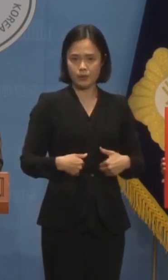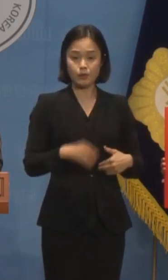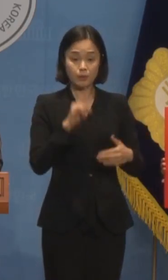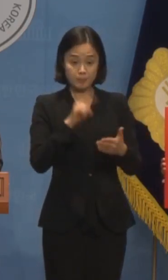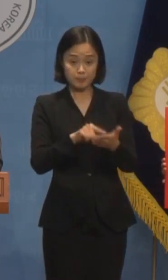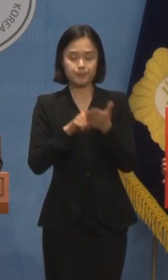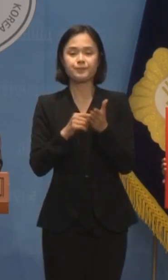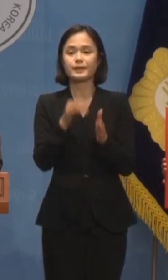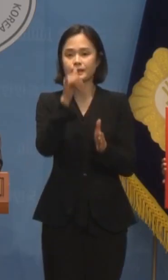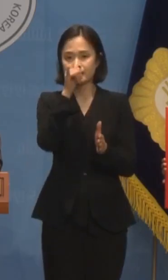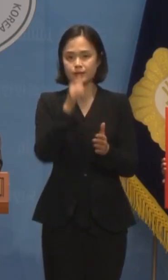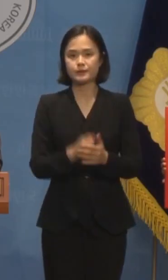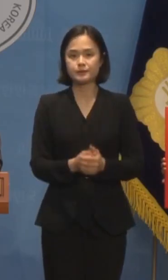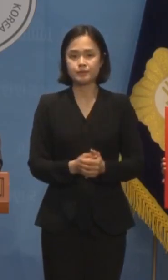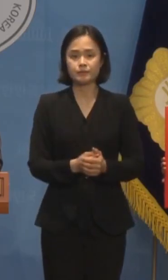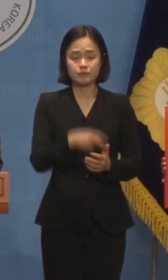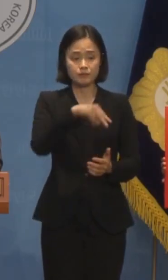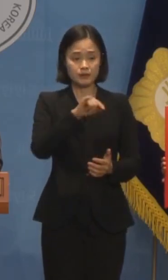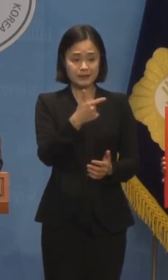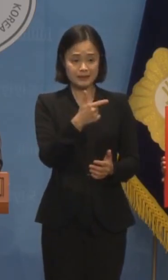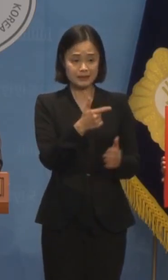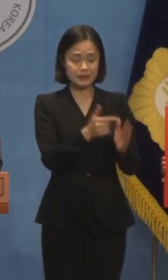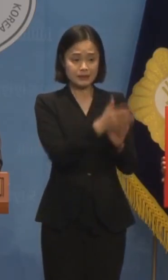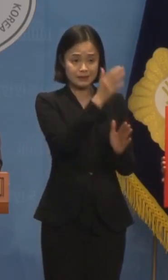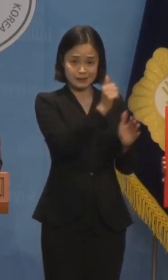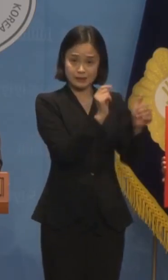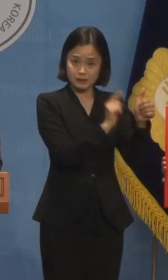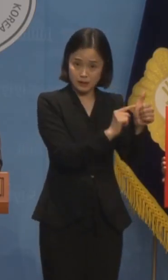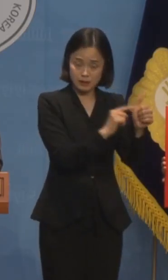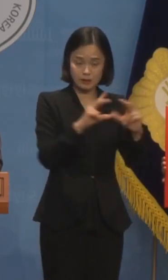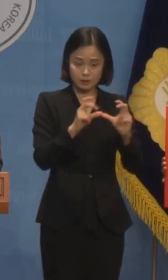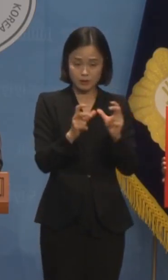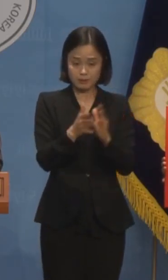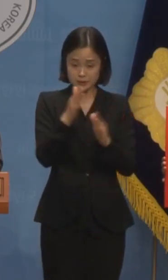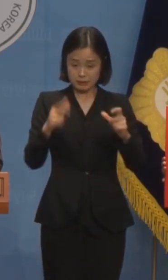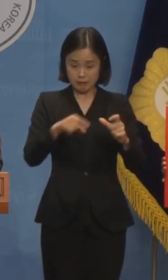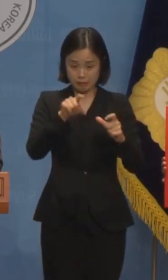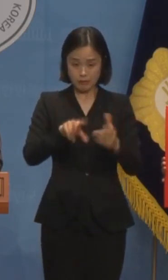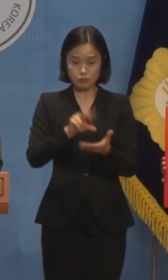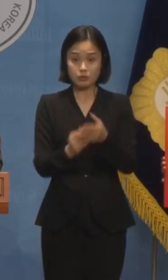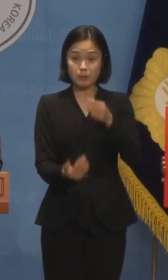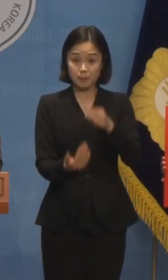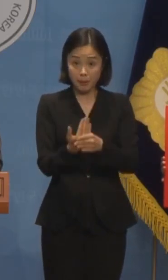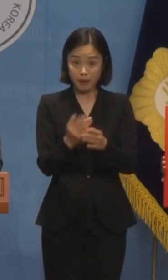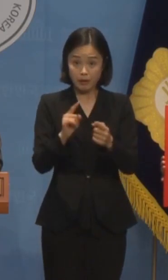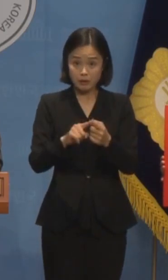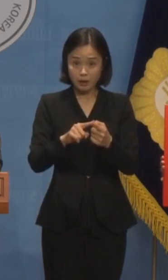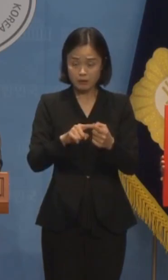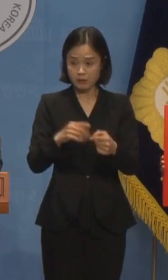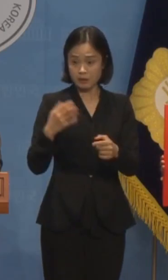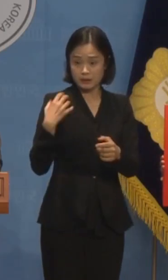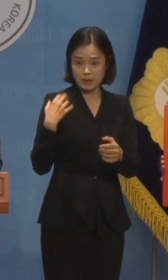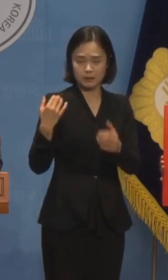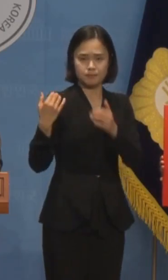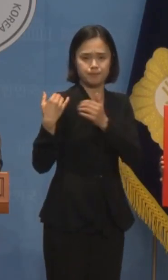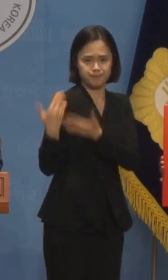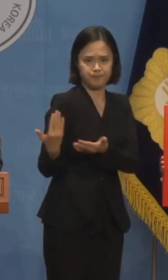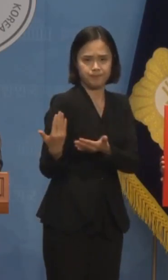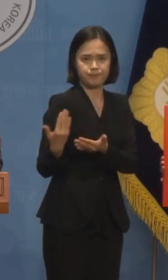같은 신상진 시장의 태도는 성남시에서 일어난 사건에 대해 책임을 회피하려 하거나 지방자치 사무에